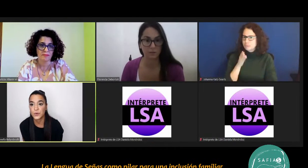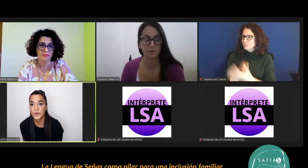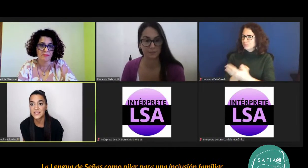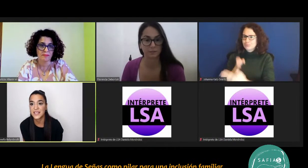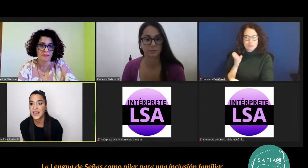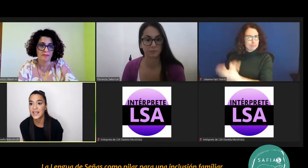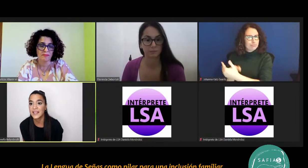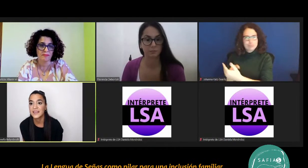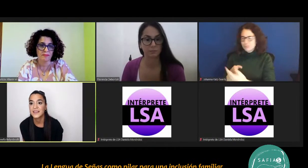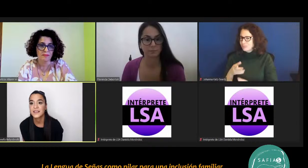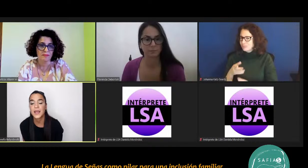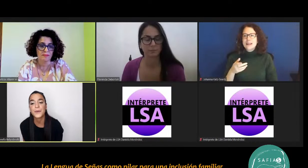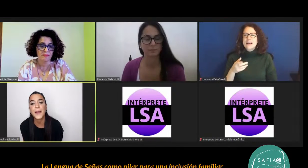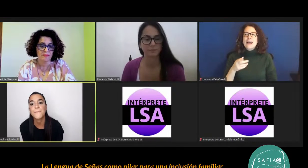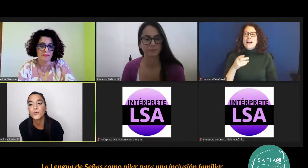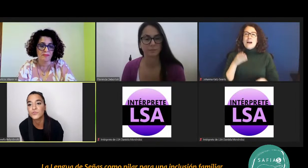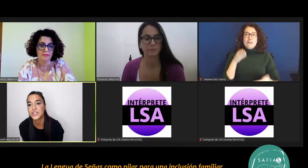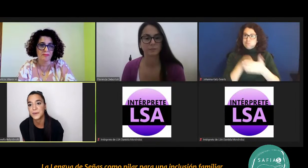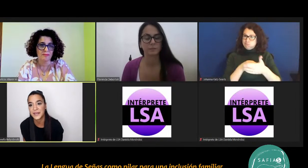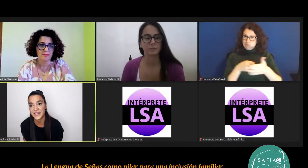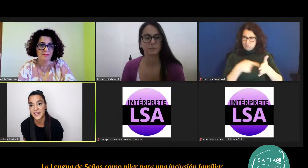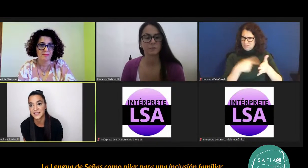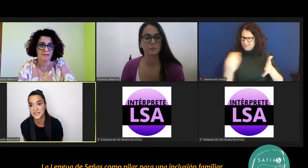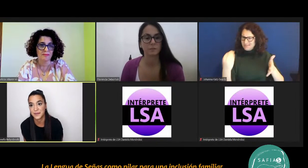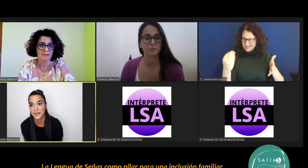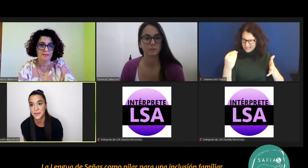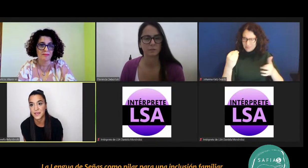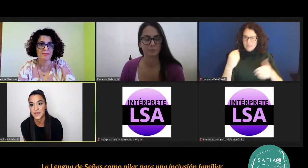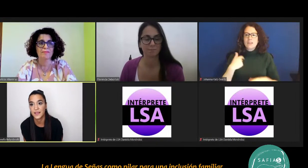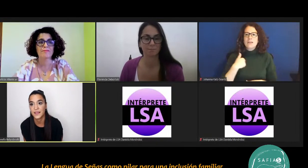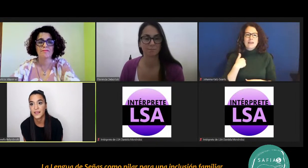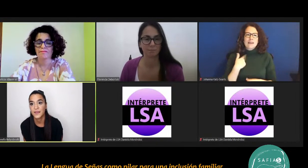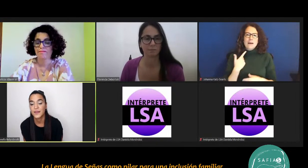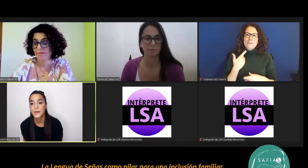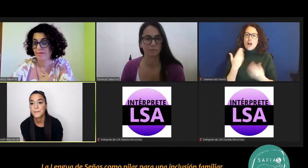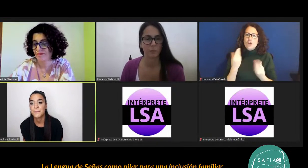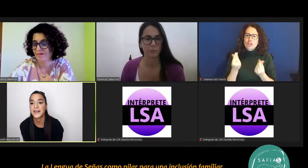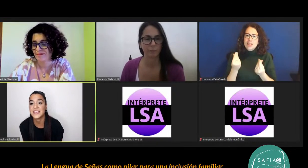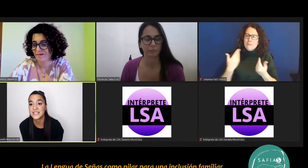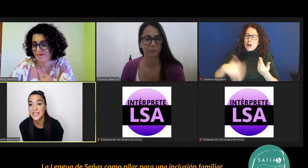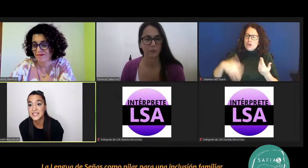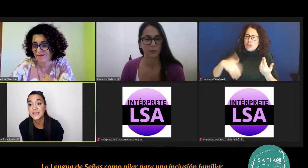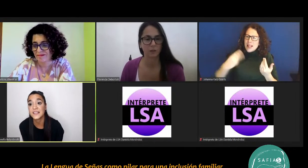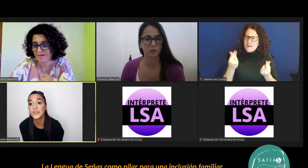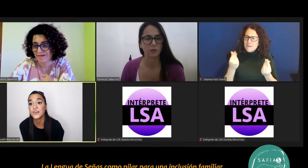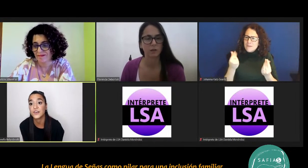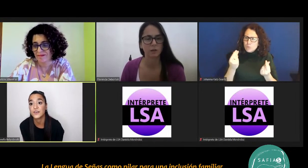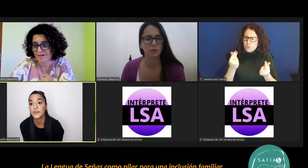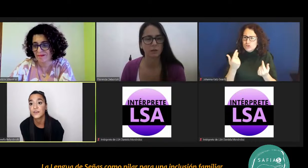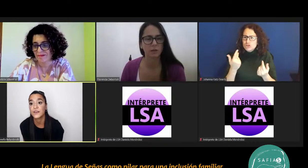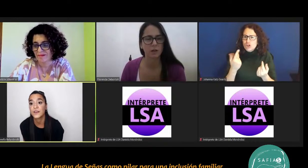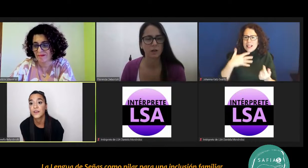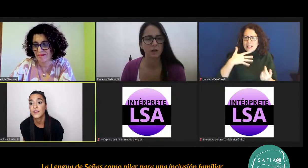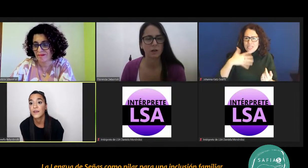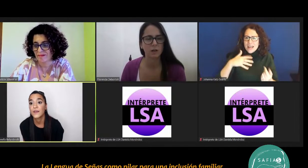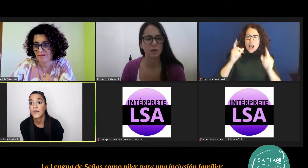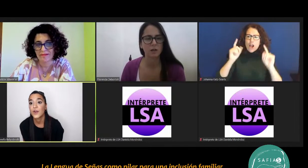entré a la universidad y había muchas barreras para mí. ¿Barreras en qué sentido?